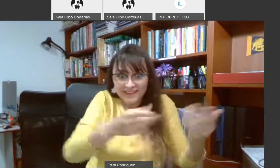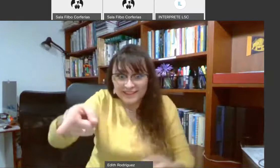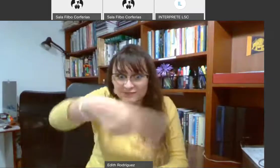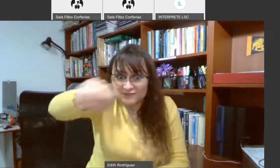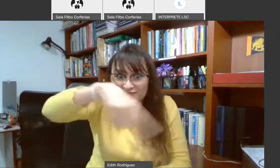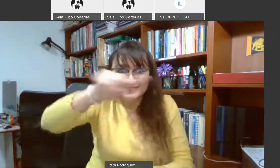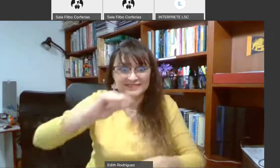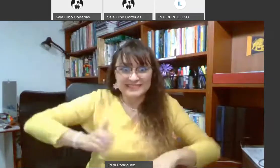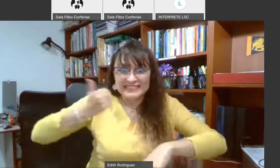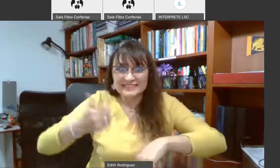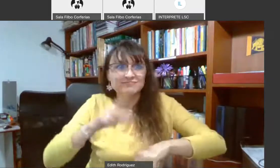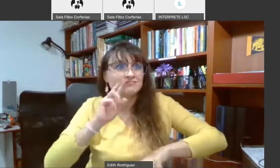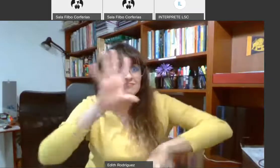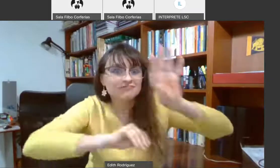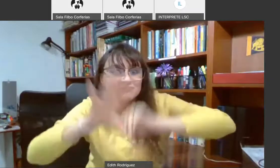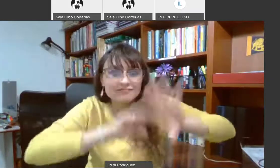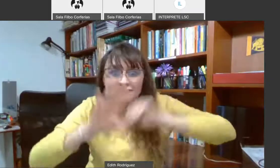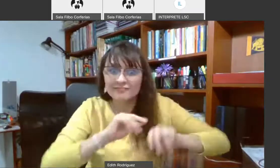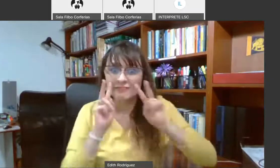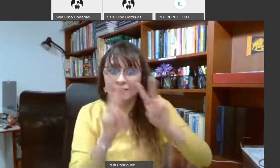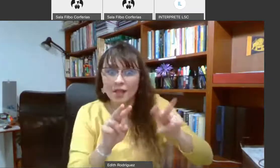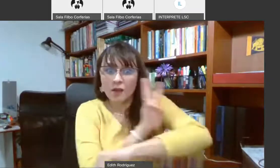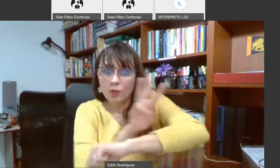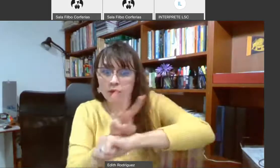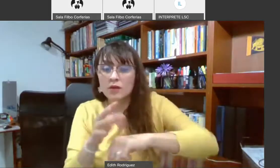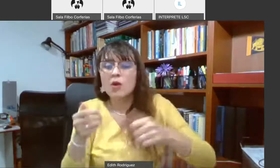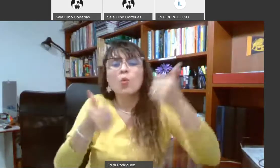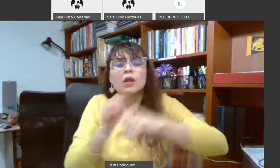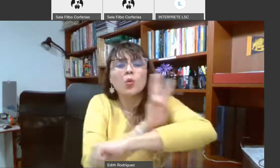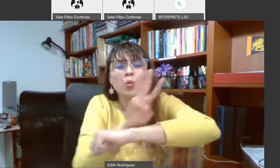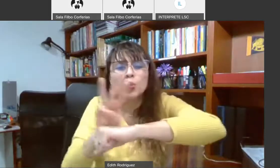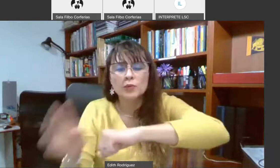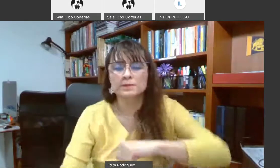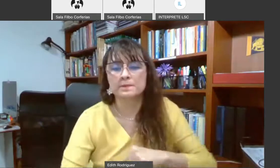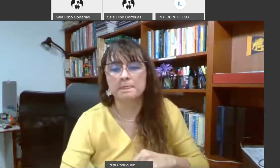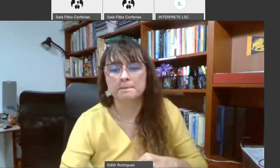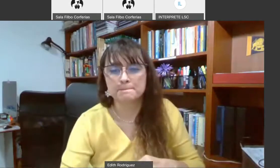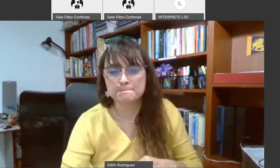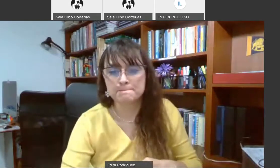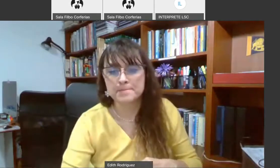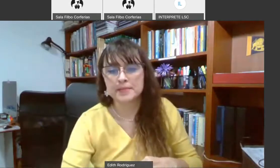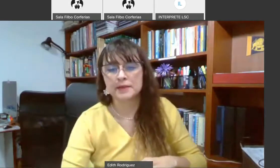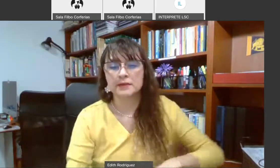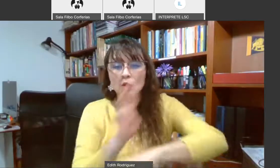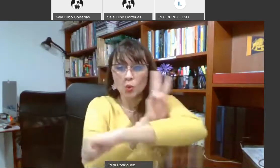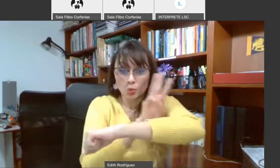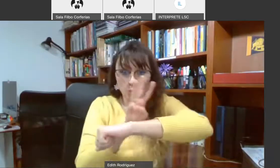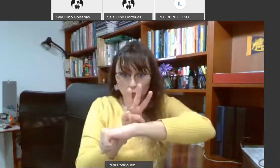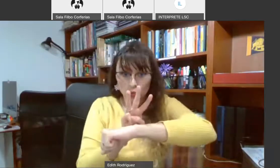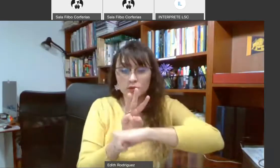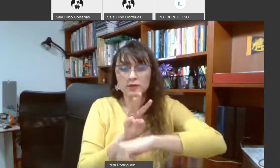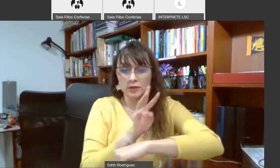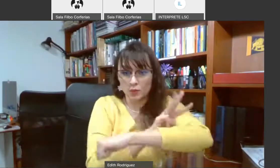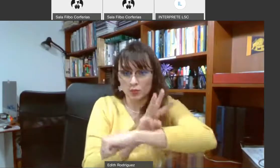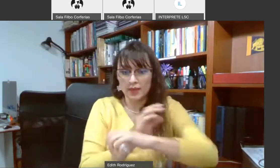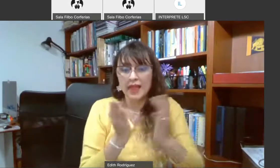videos subtitulados. Entonces, es muy importante que aprovechen, que entren, que miren la página web. La